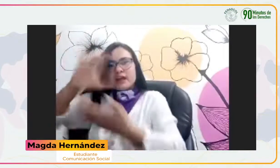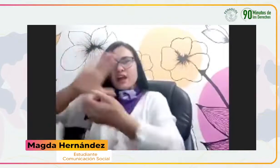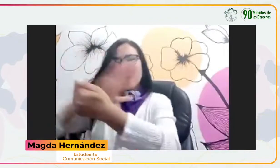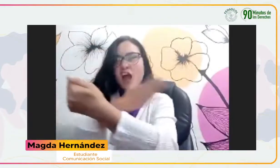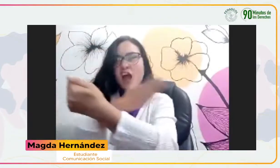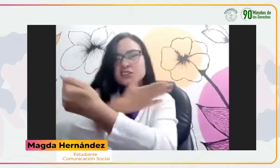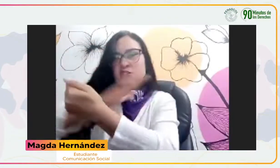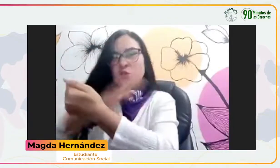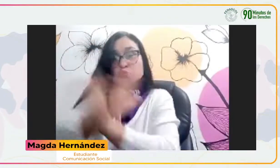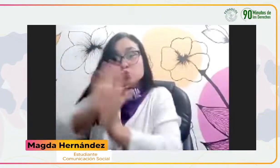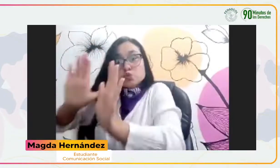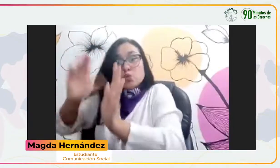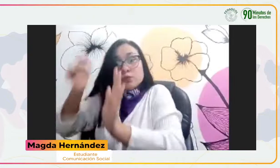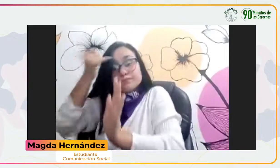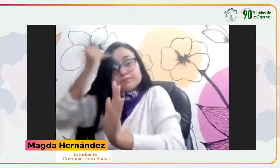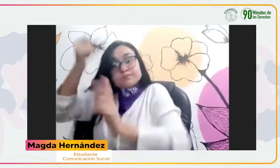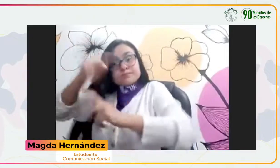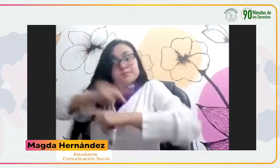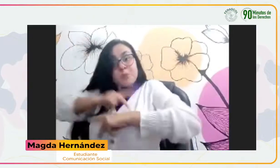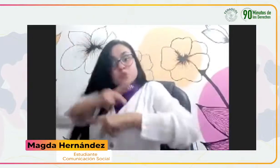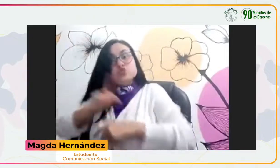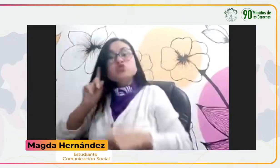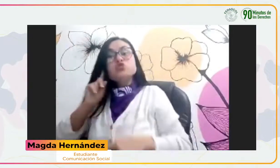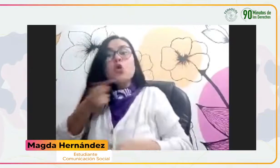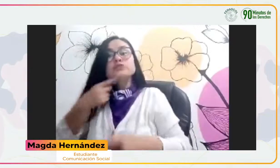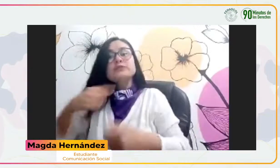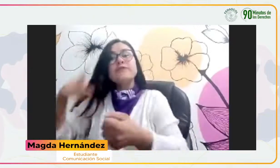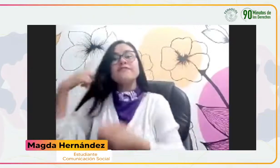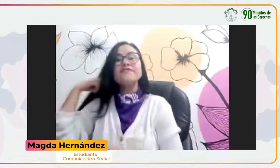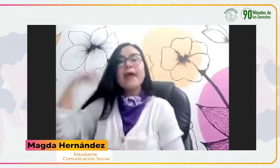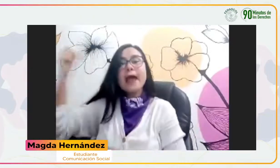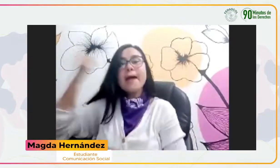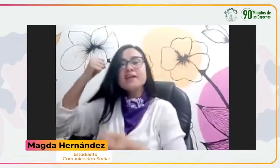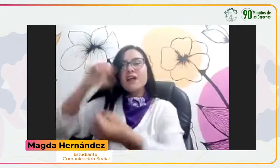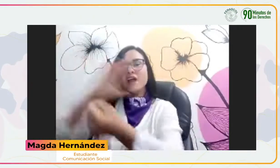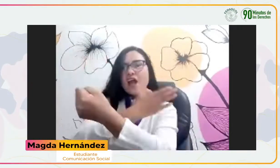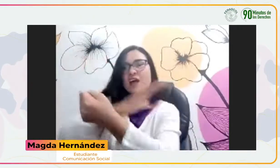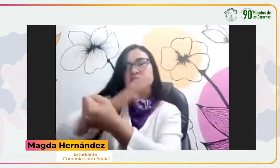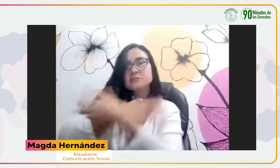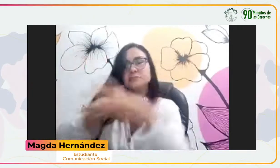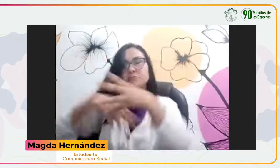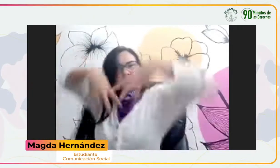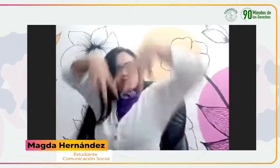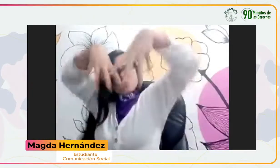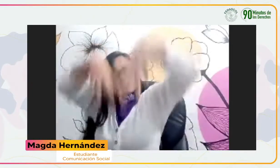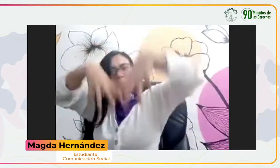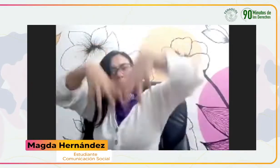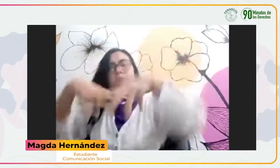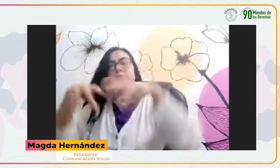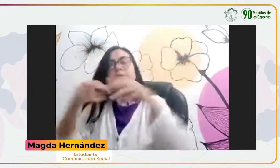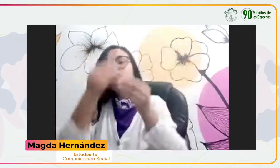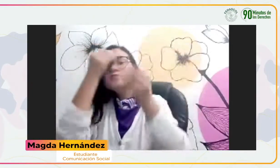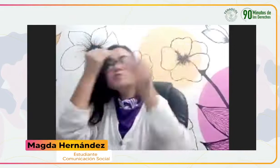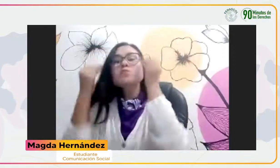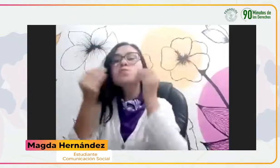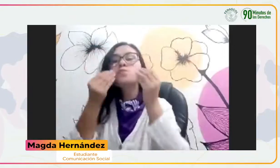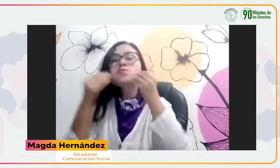estrategias podíamos tomar. Ella generó una canción feminista